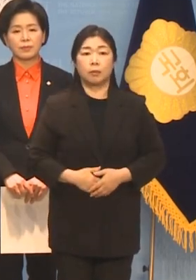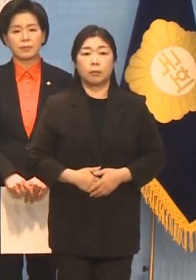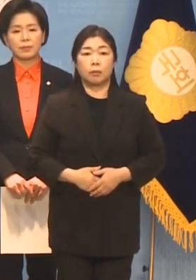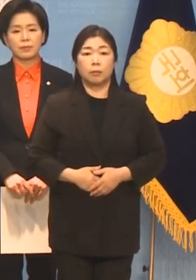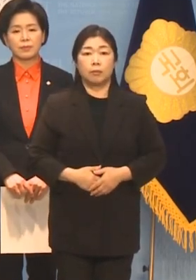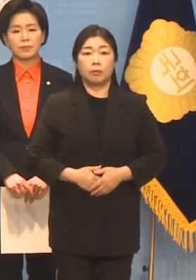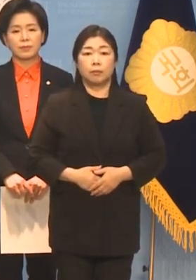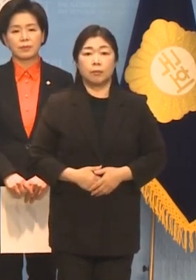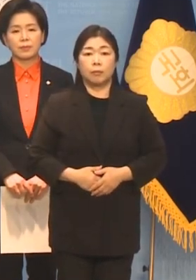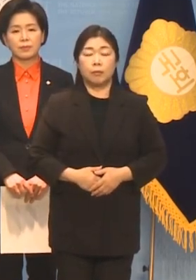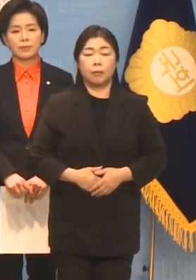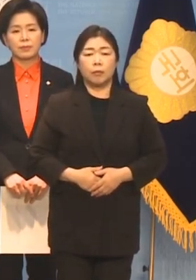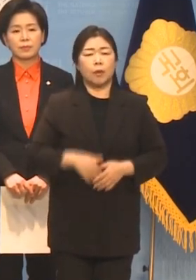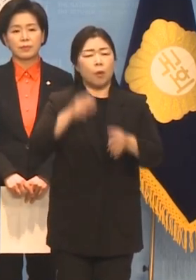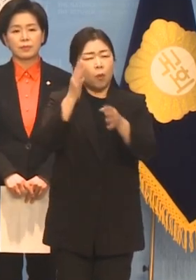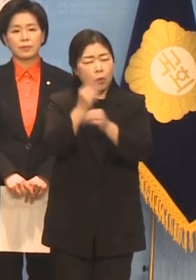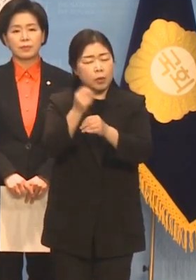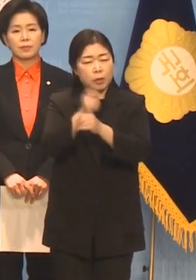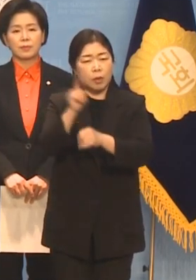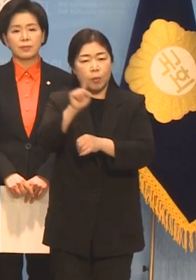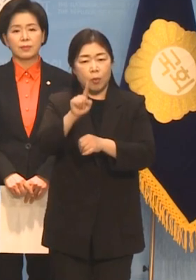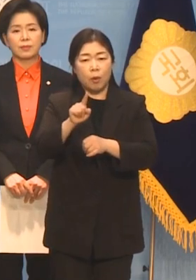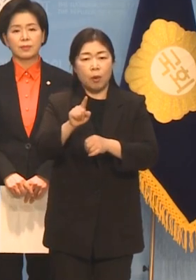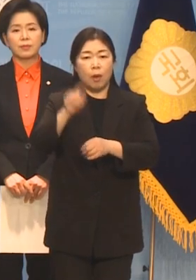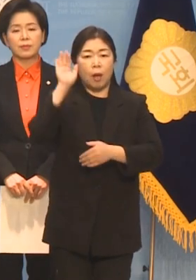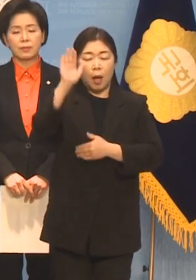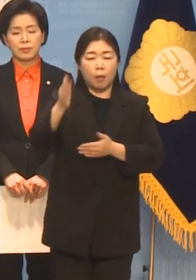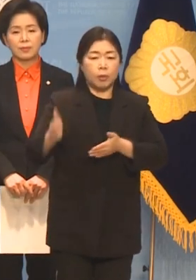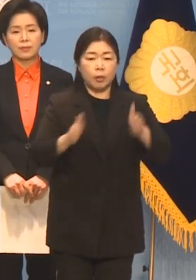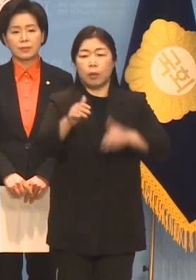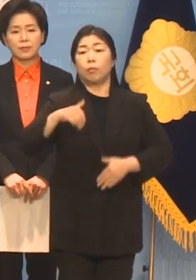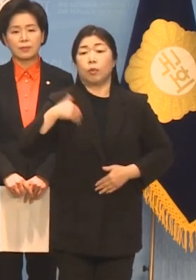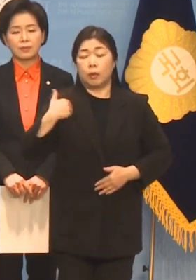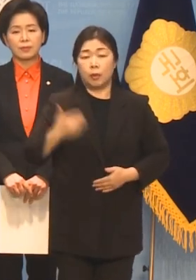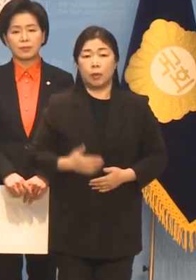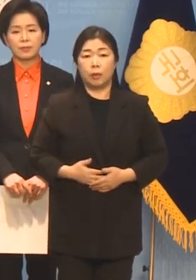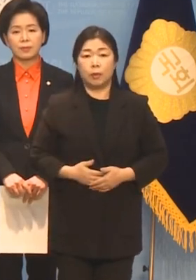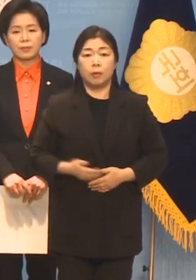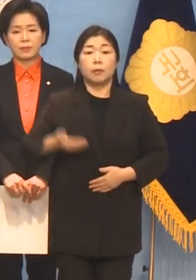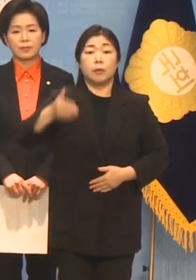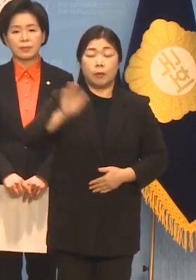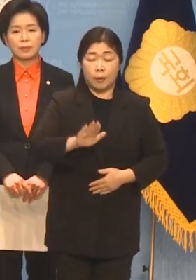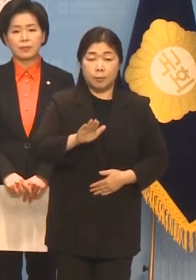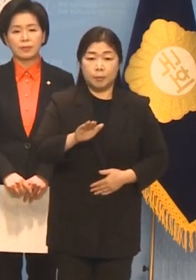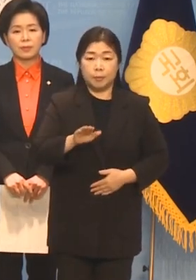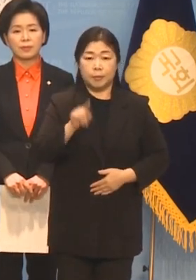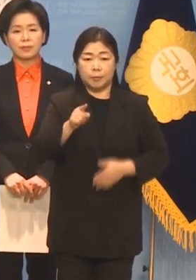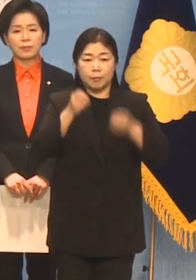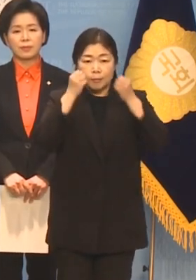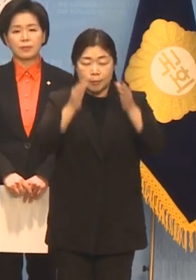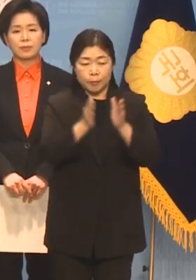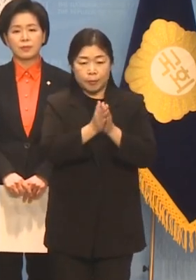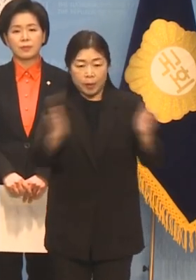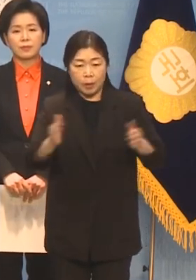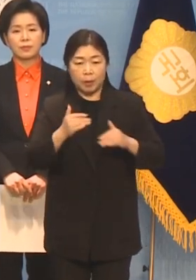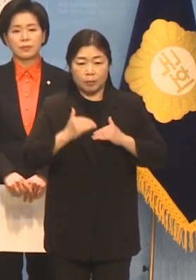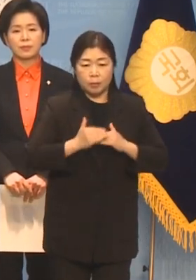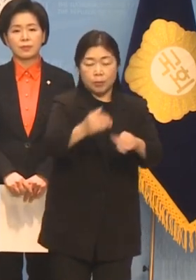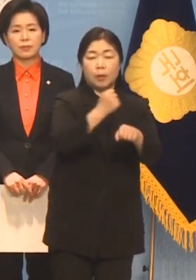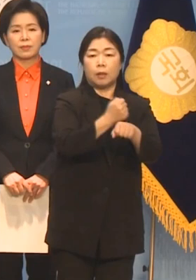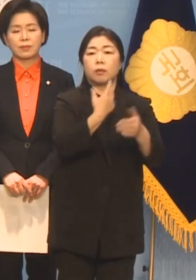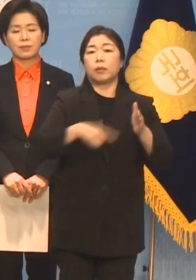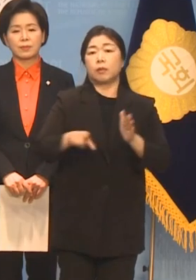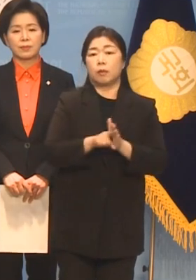초원이 언제 폭풍을 치는 바다로 바뀔지 모릅니다. 미지의 영역을 개척하기 위해서는 같이 가는